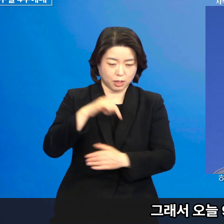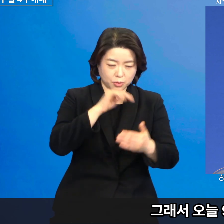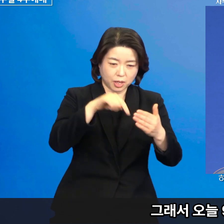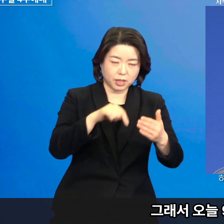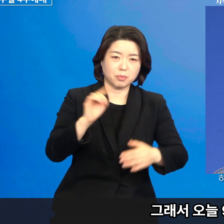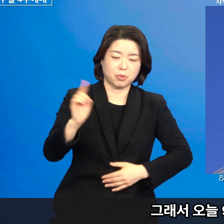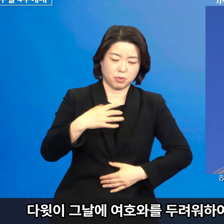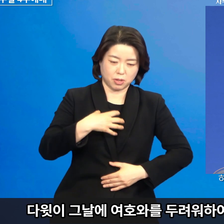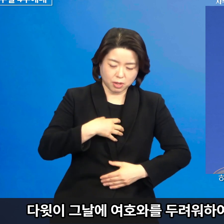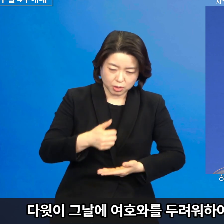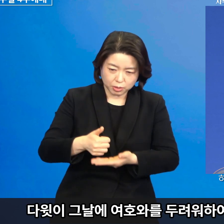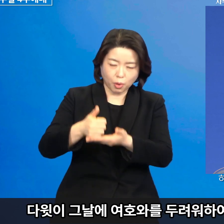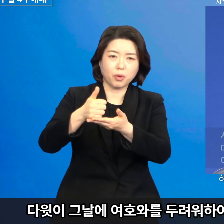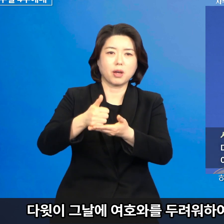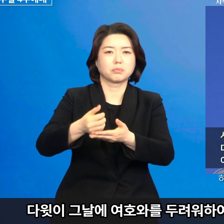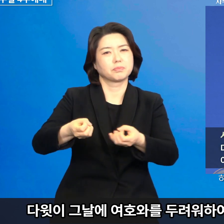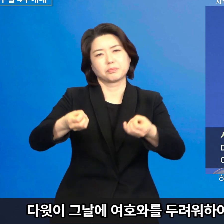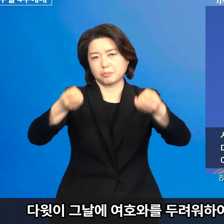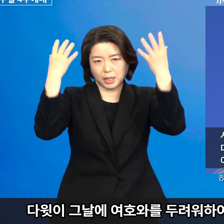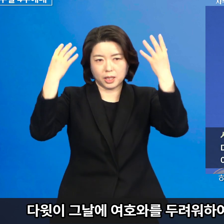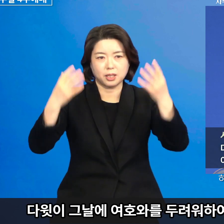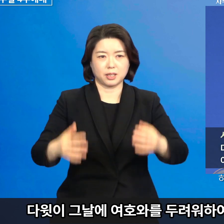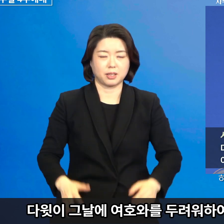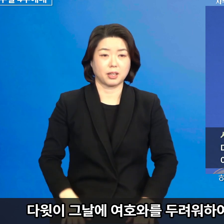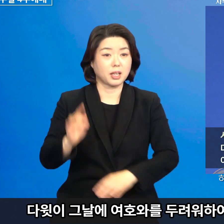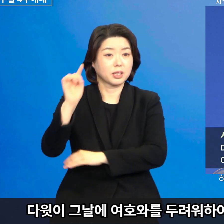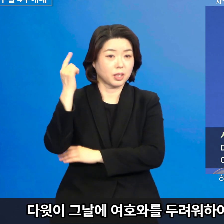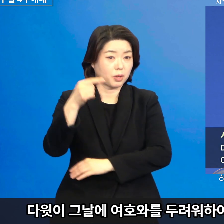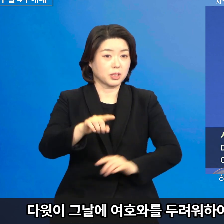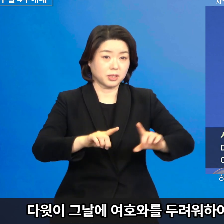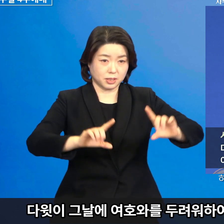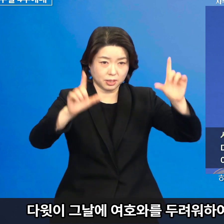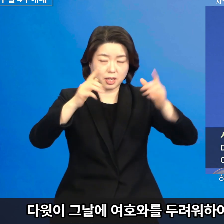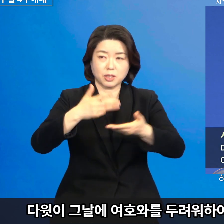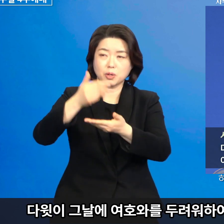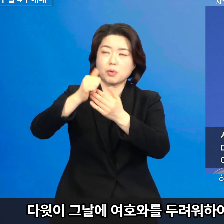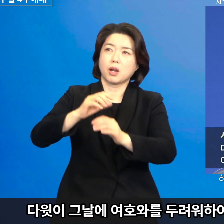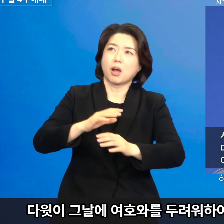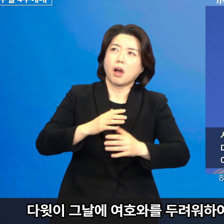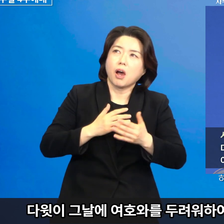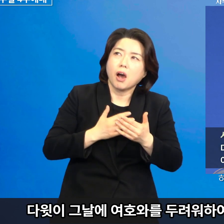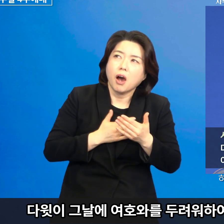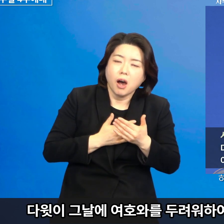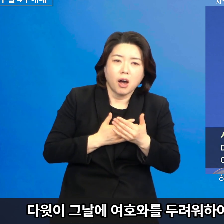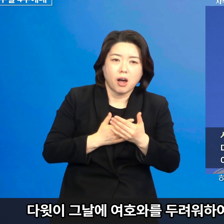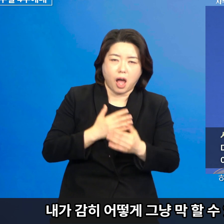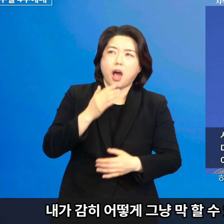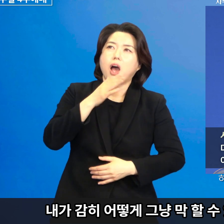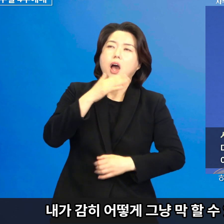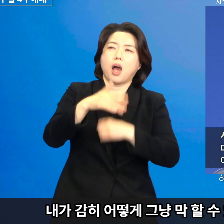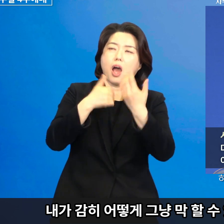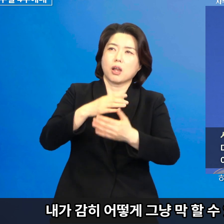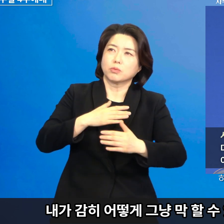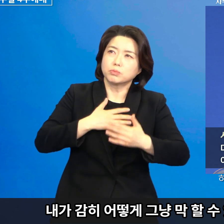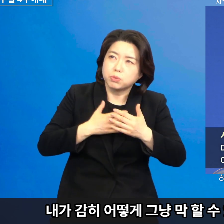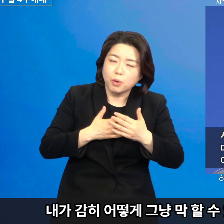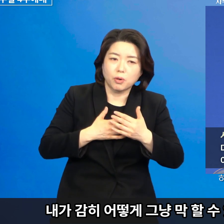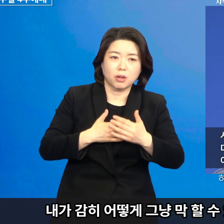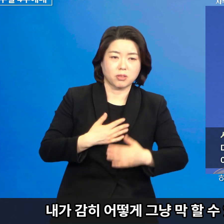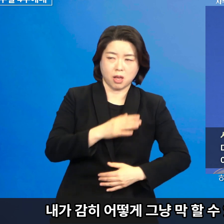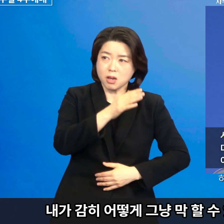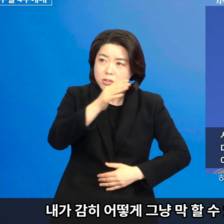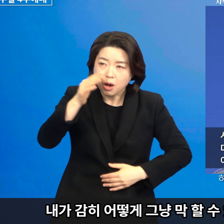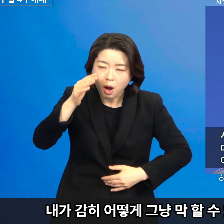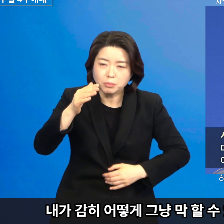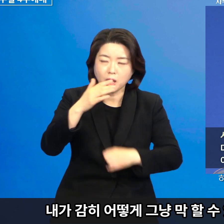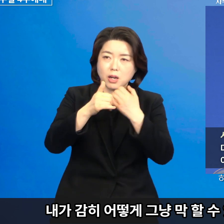오늘 9절 보세요. 다윗이 그날의 여호와를 두려워하여, 하나님 두려우신 분이시구나. 내가 감히 어떻게 그냥 막